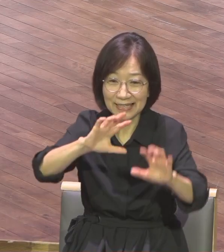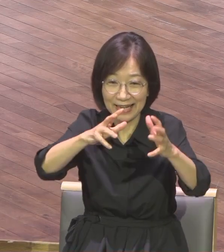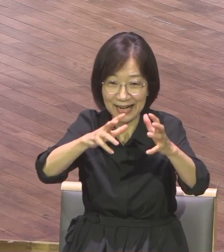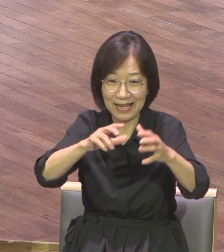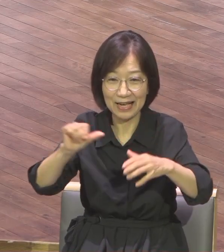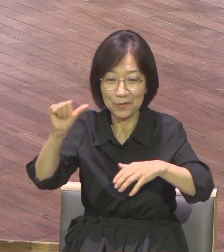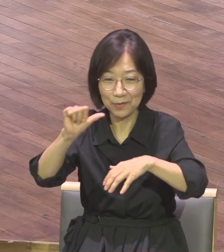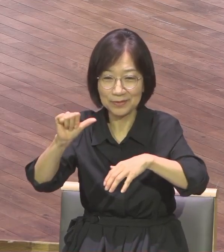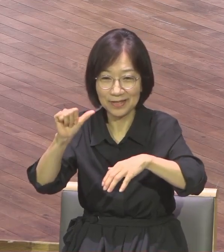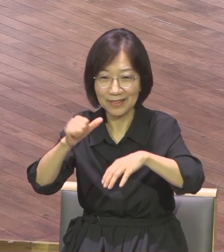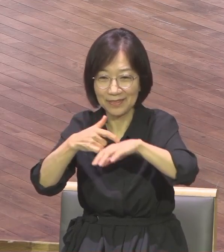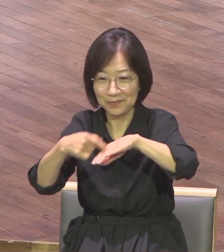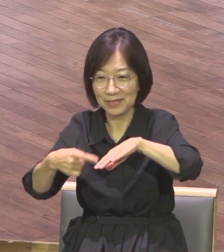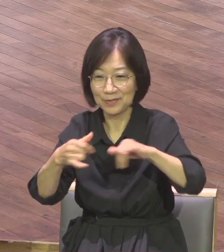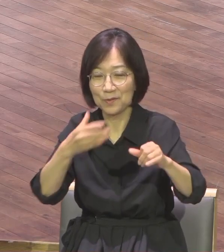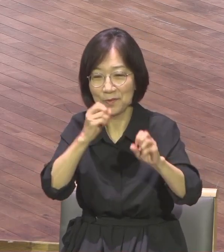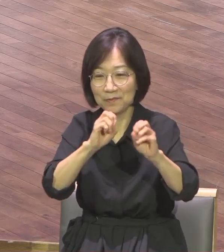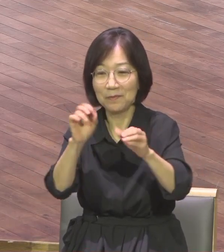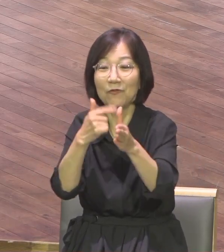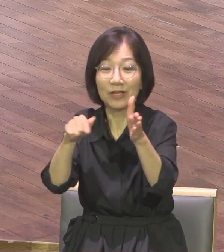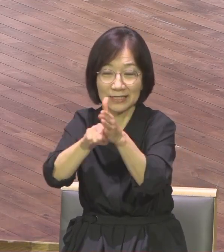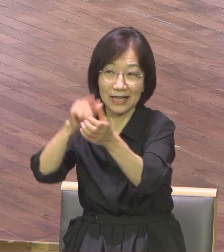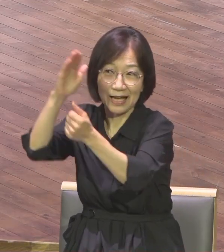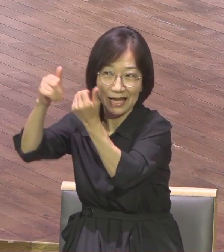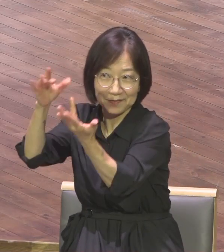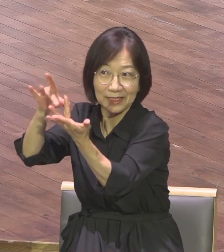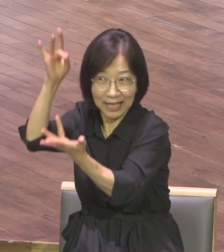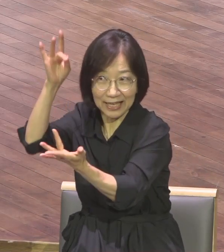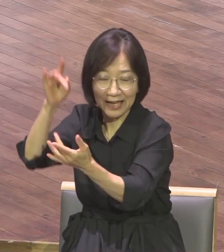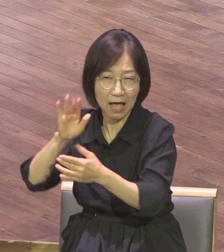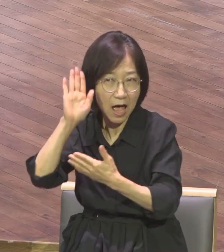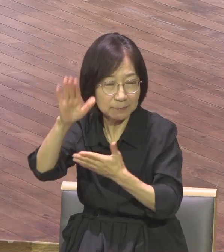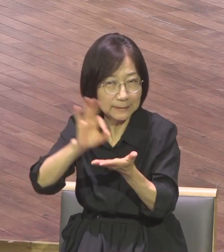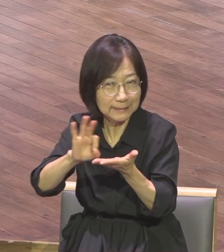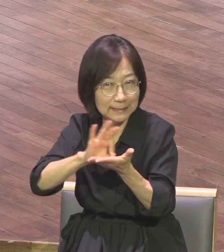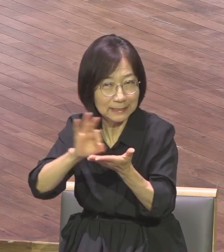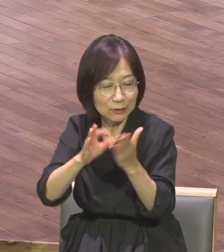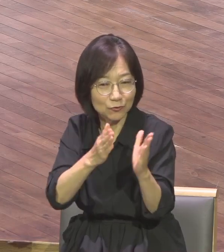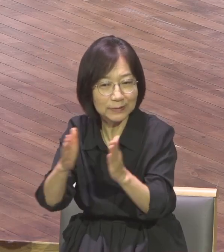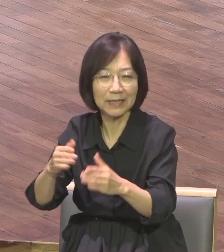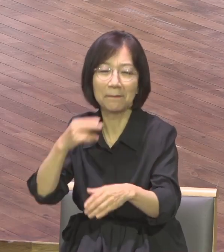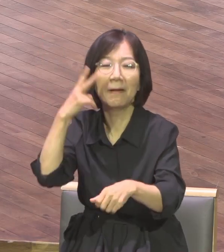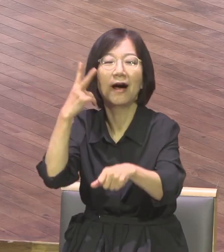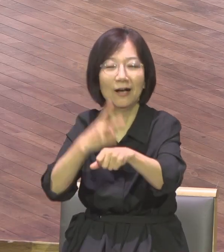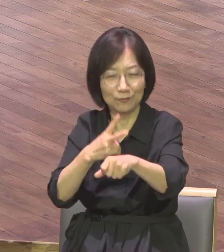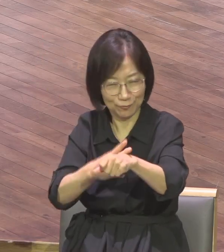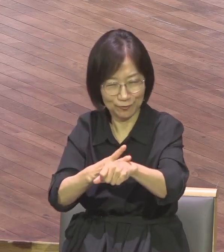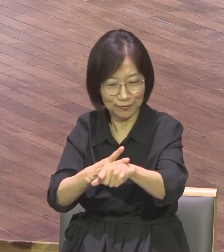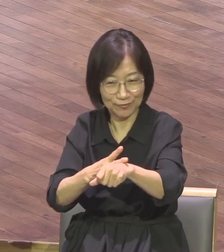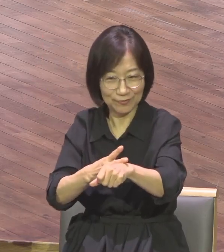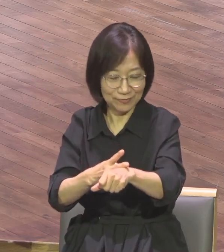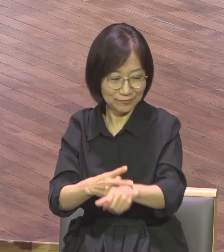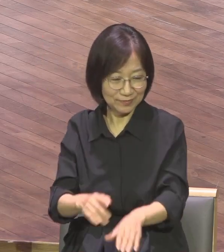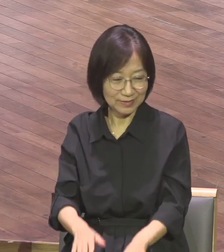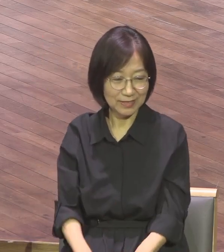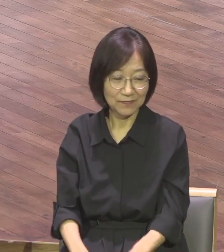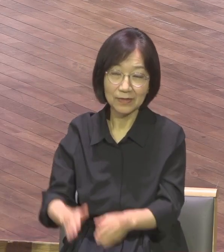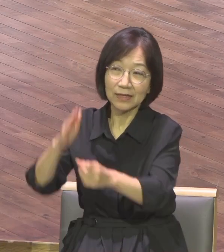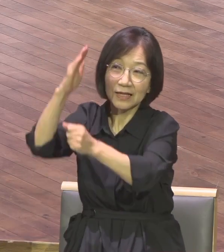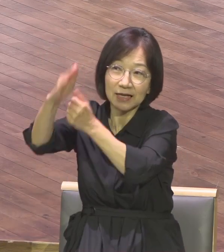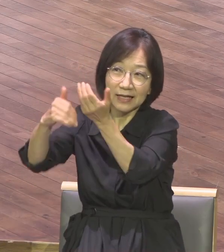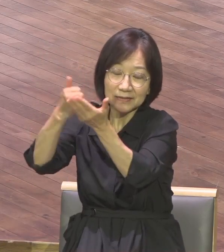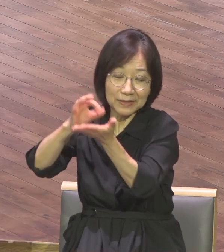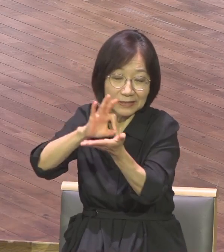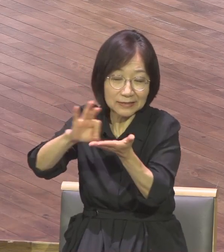위해서 하나님이 택한 그릇이다. 자, 하나님이 서시기